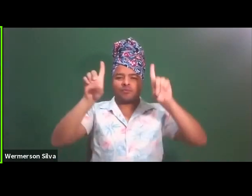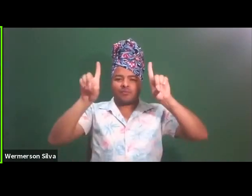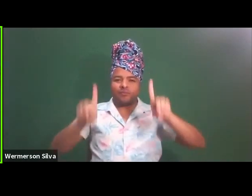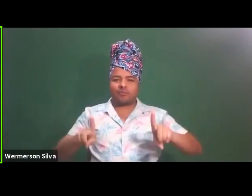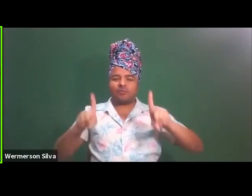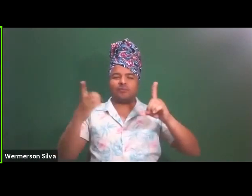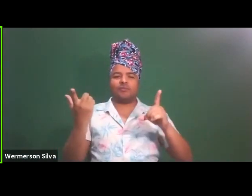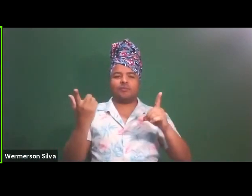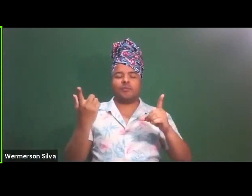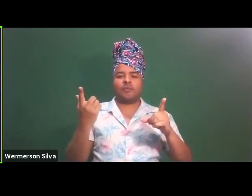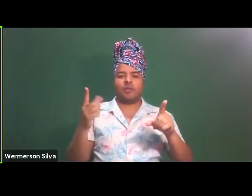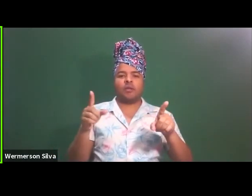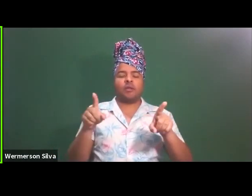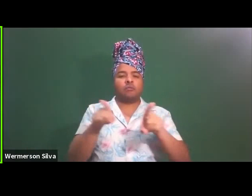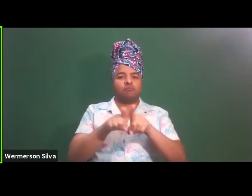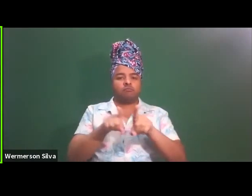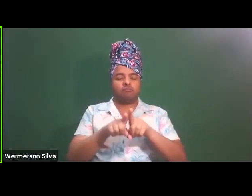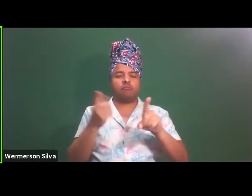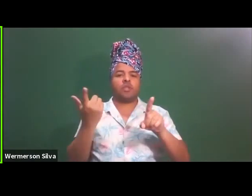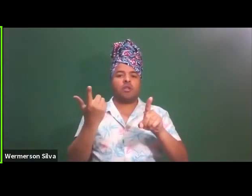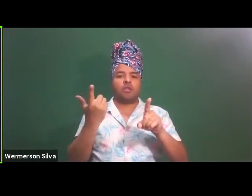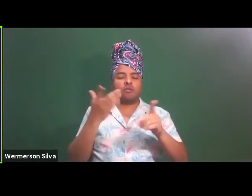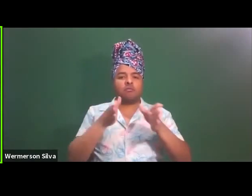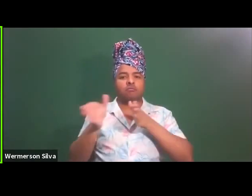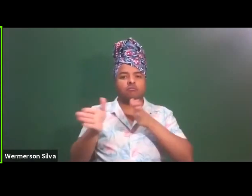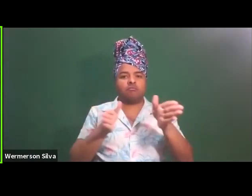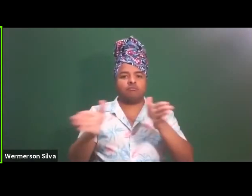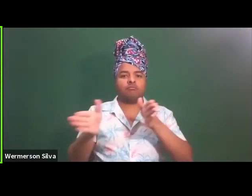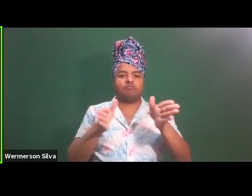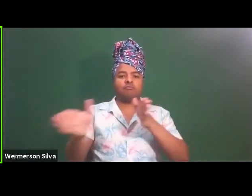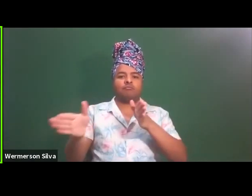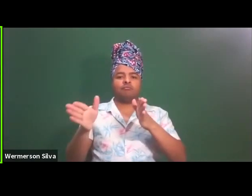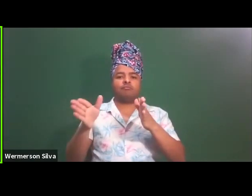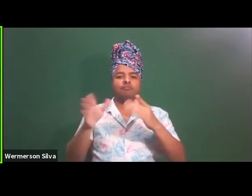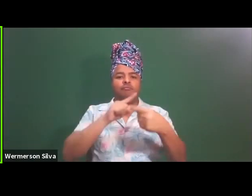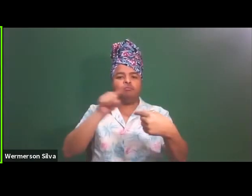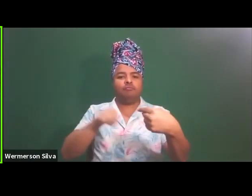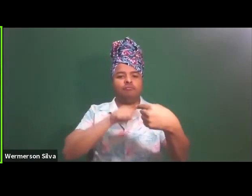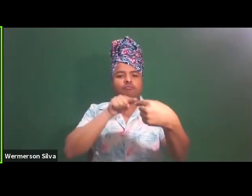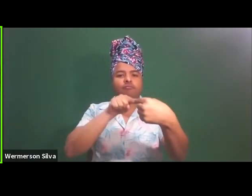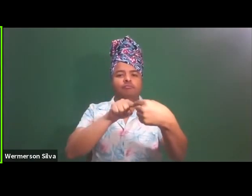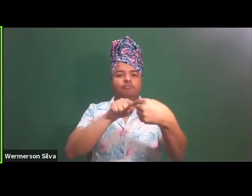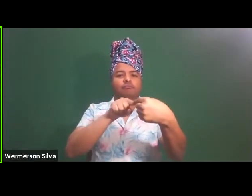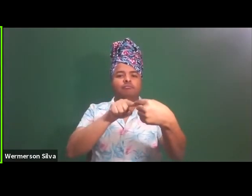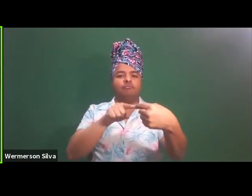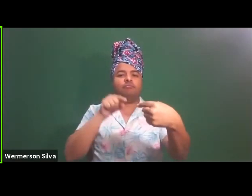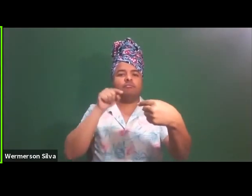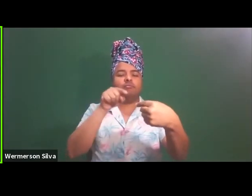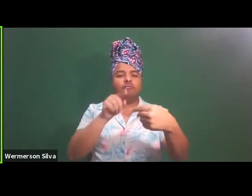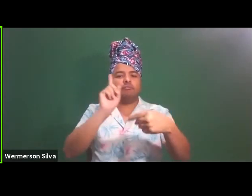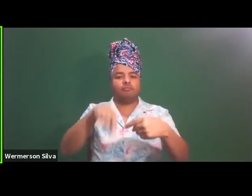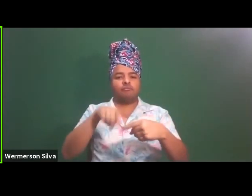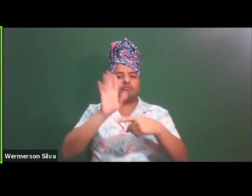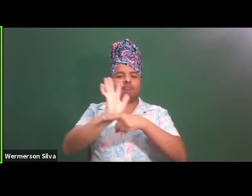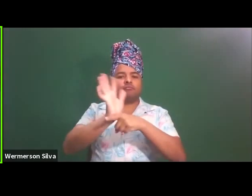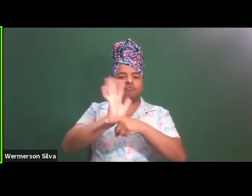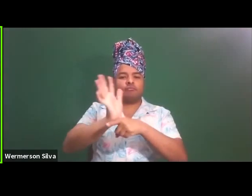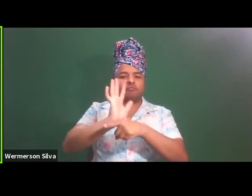deficiências audiovisuais para ter acesso a essa belezura que é o filme